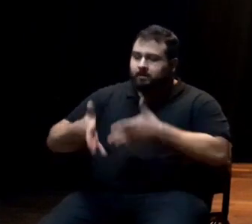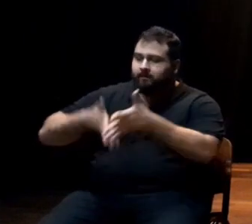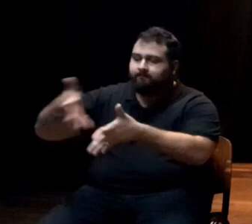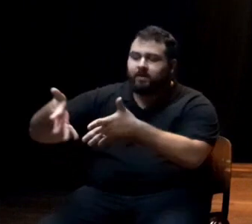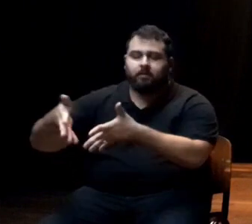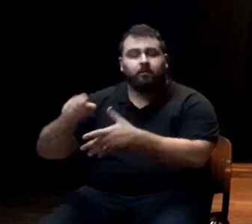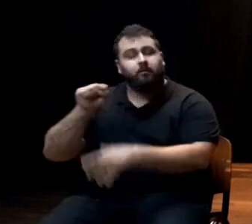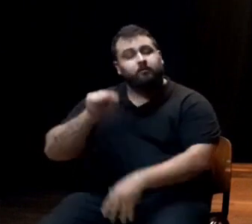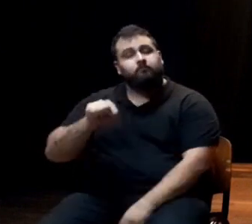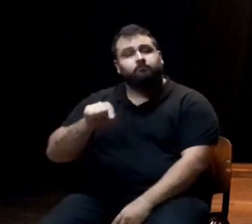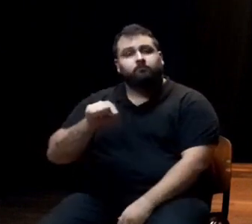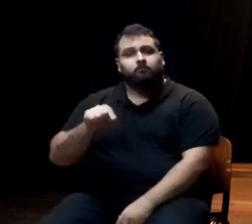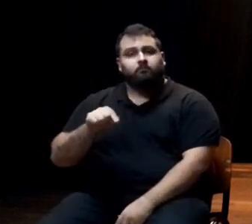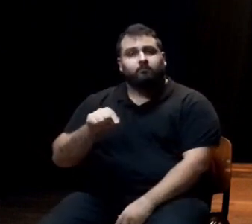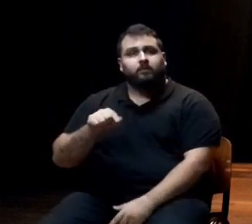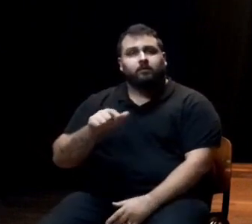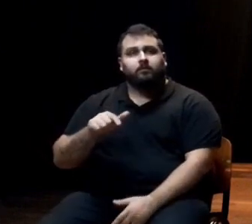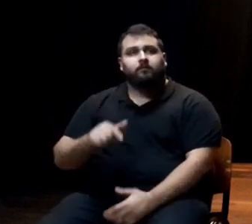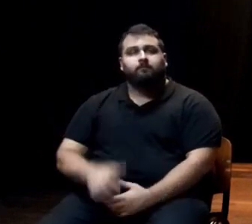Né?